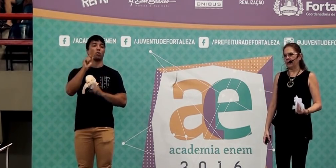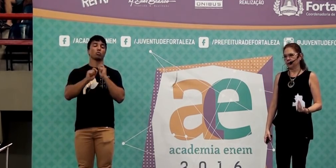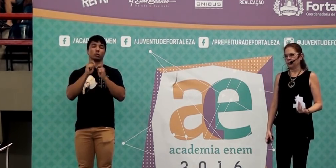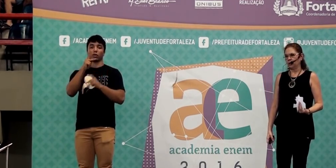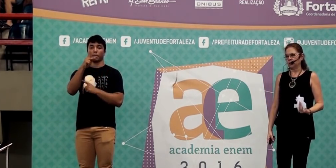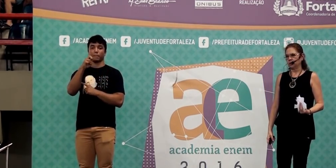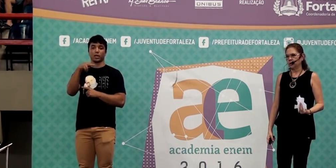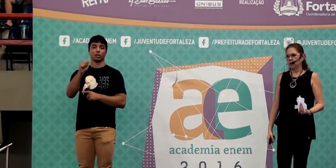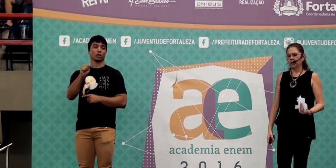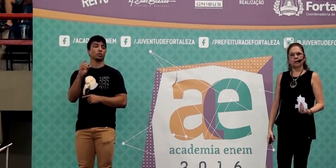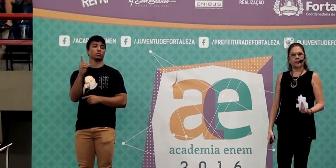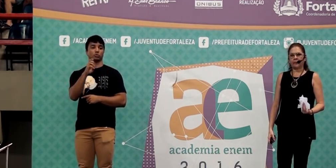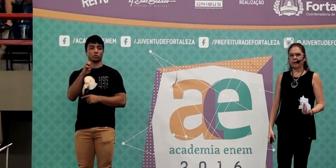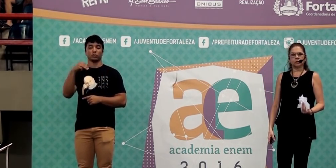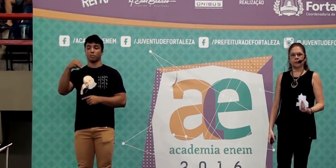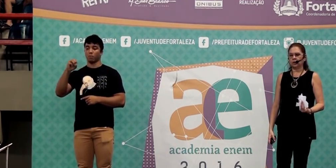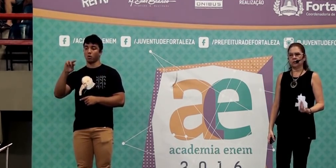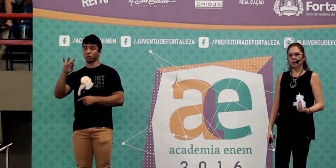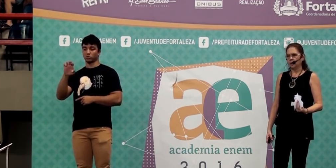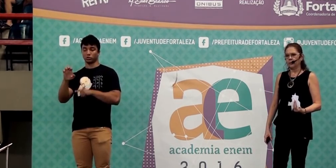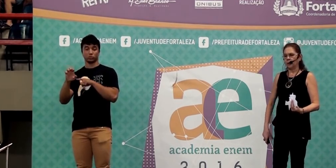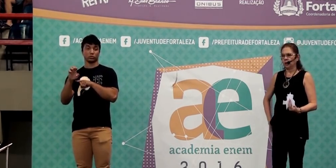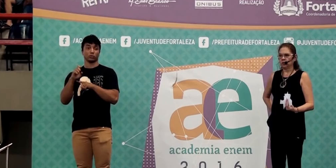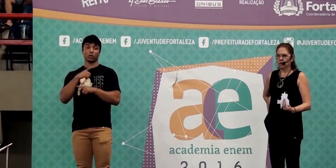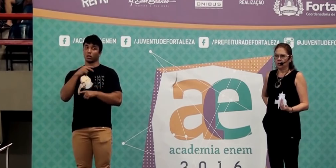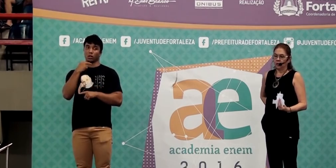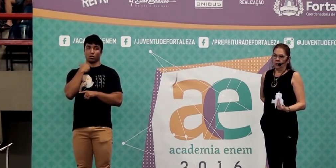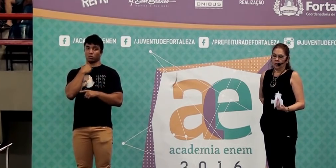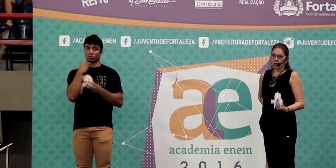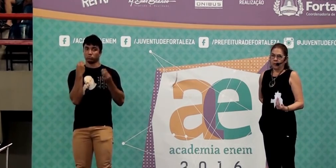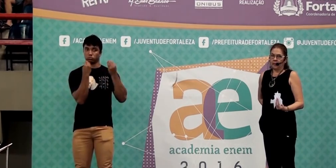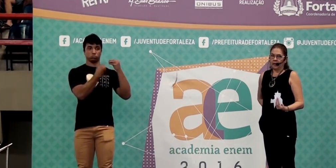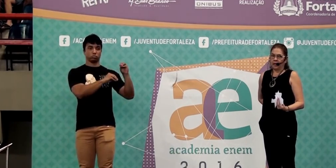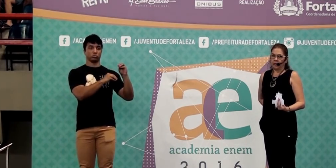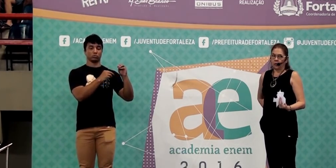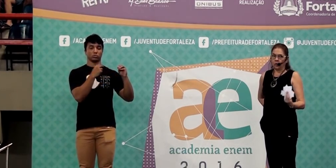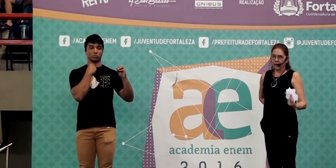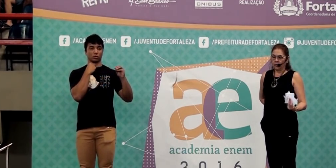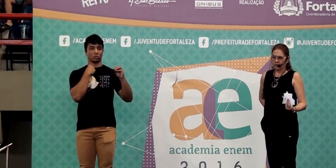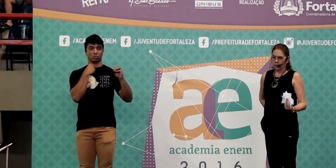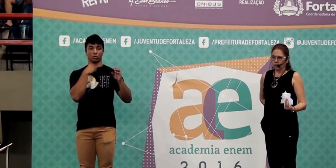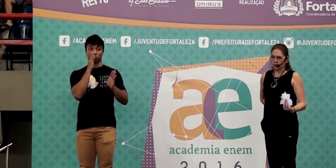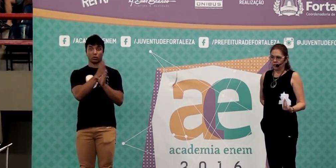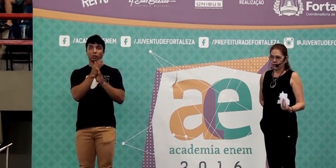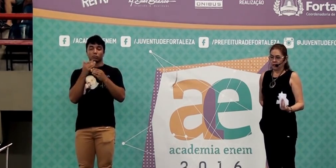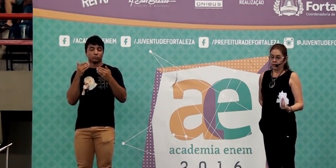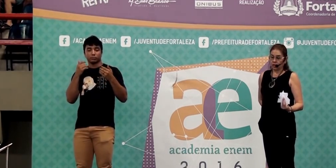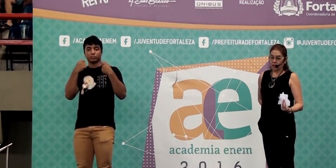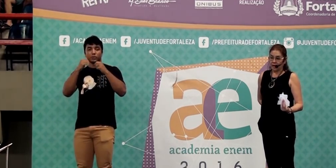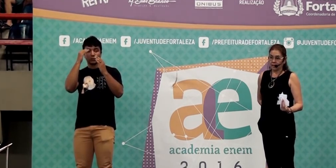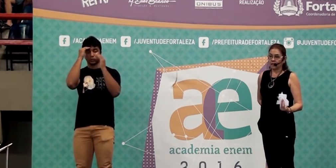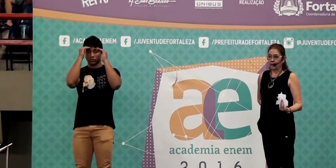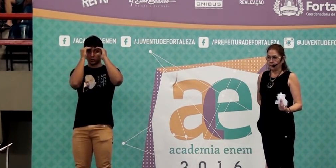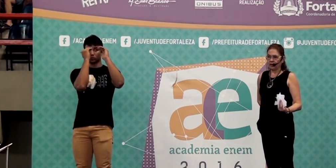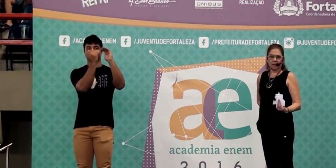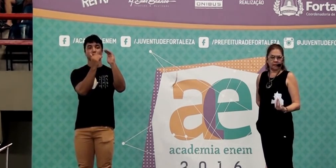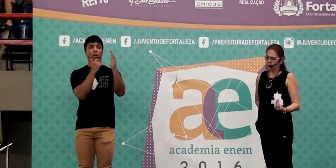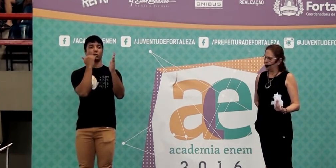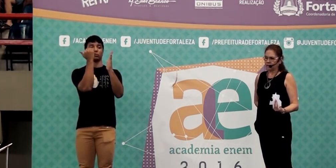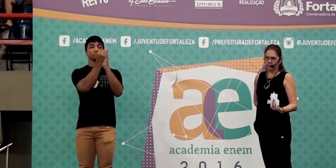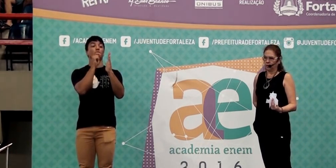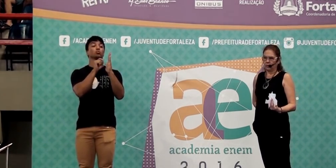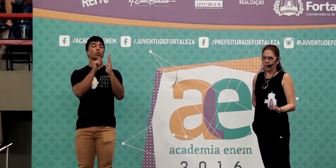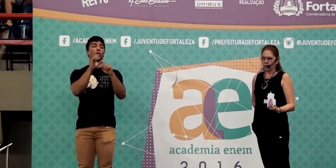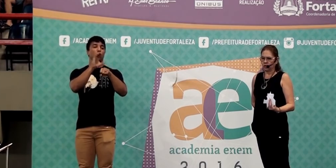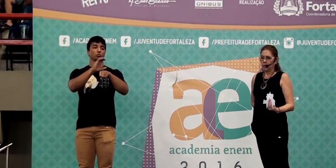está a pena de morte. Então, a pena de morte não pode, de uma maneira como a nossa Constituição está, ser implantada